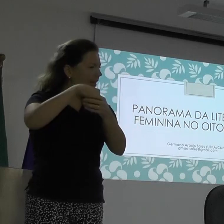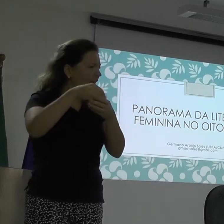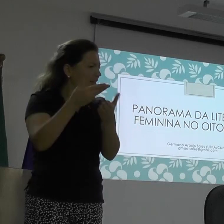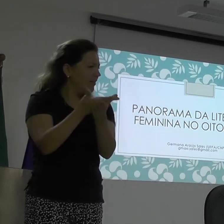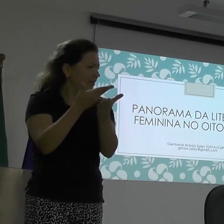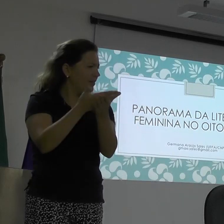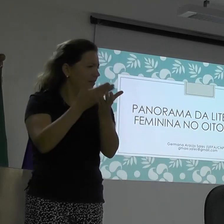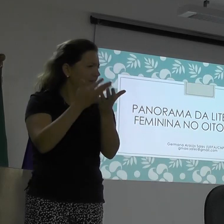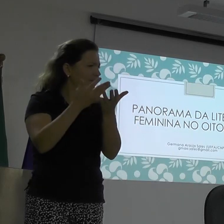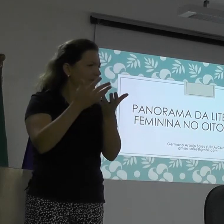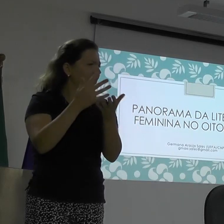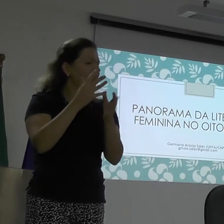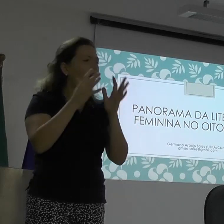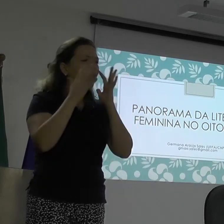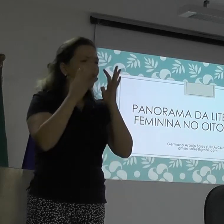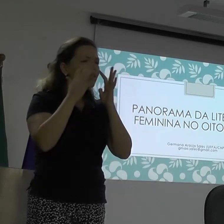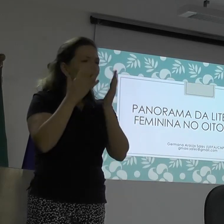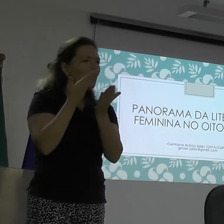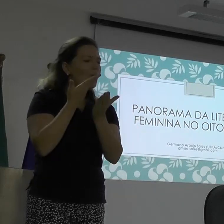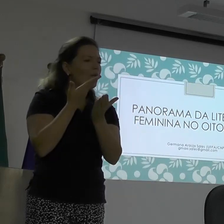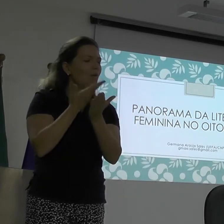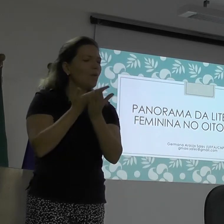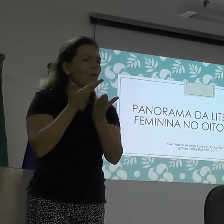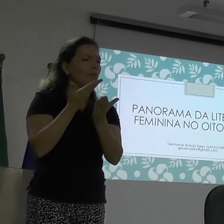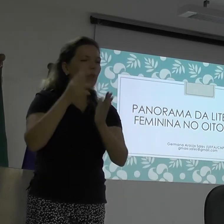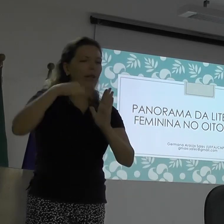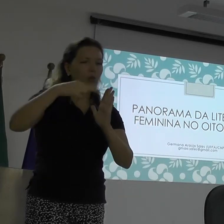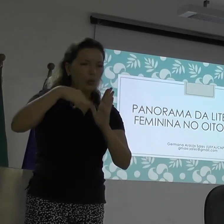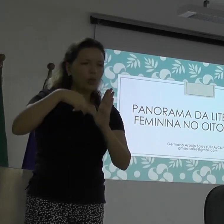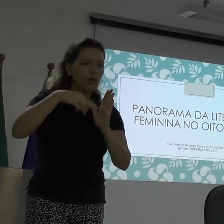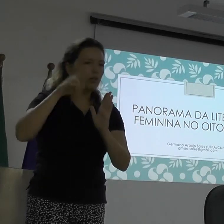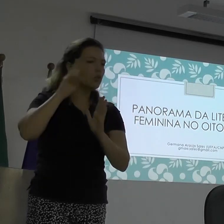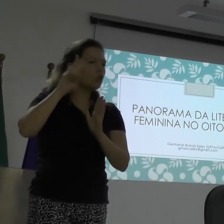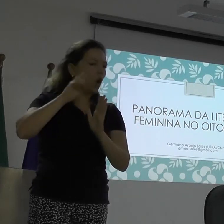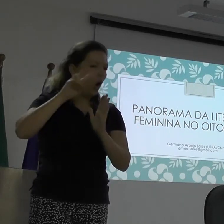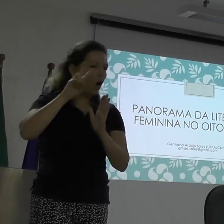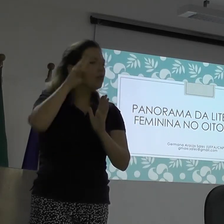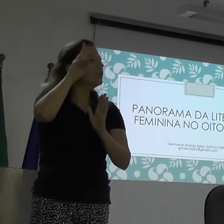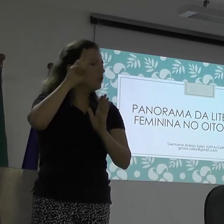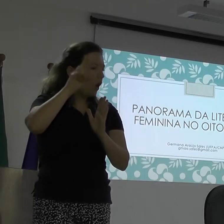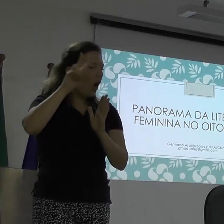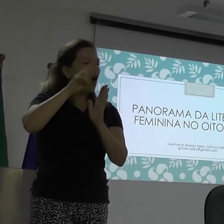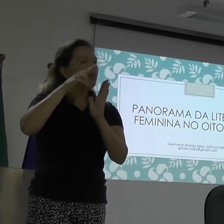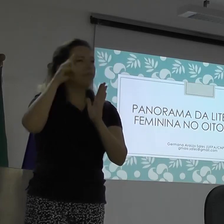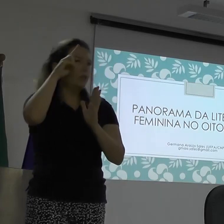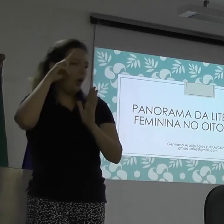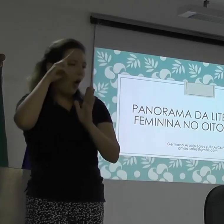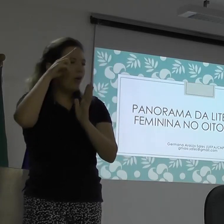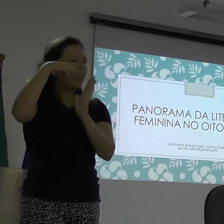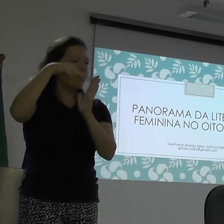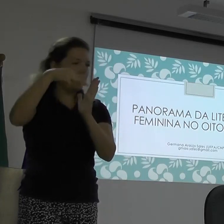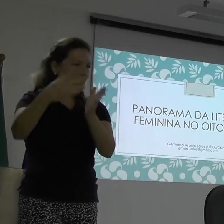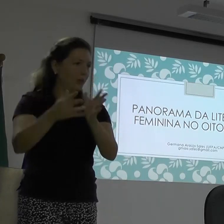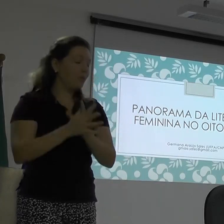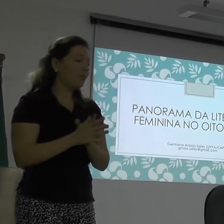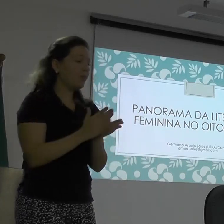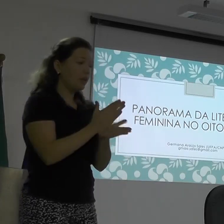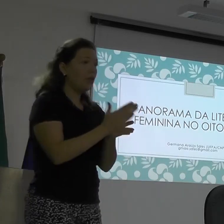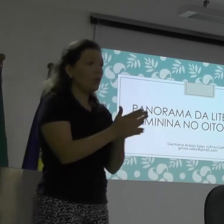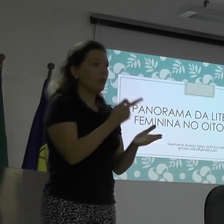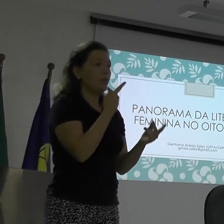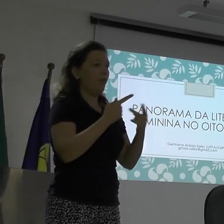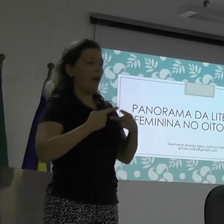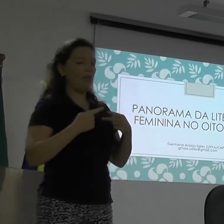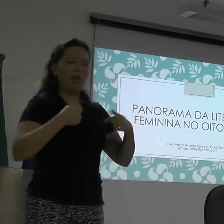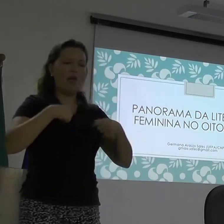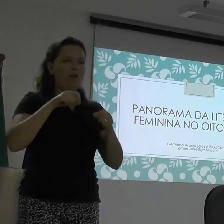atenção voltada à história da leitura, né? E que alguns inimigos íntimos dizem que o que a gente faz não é